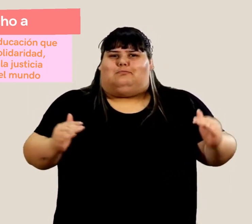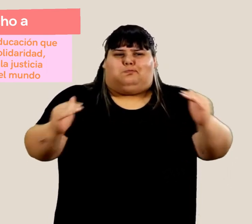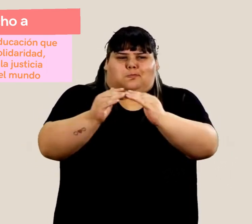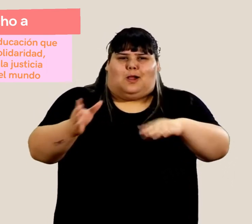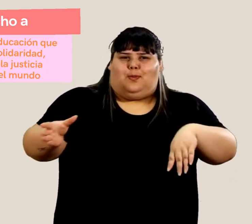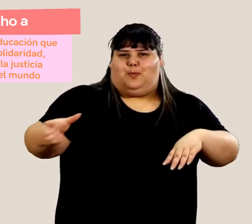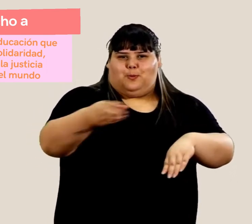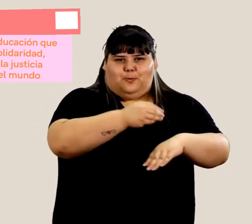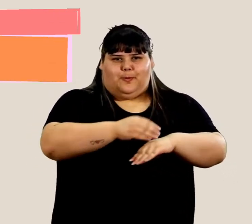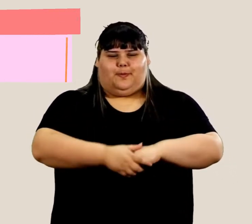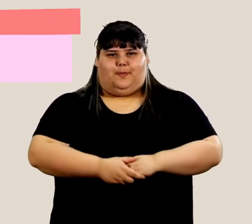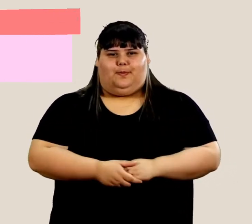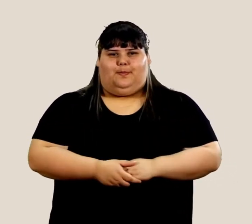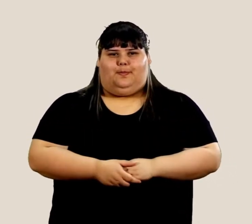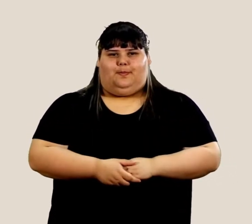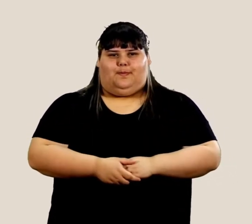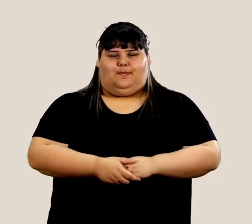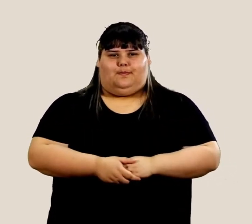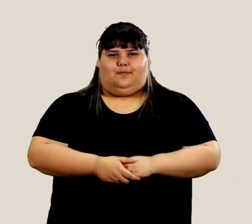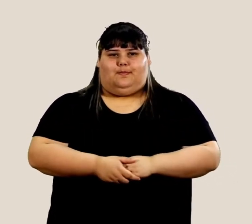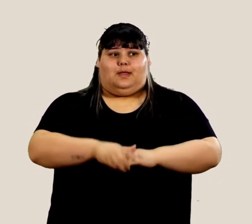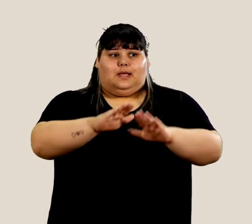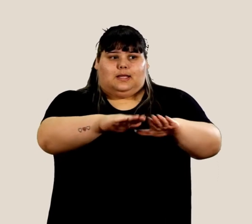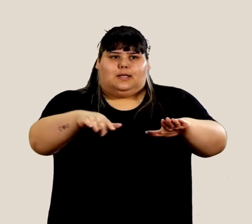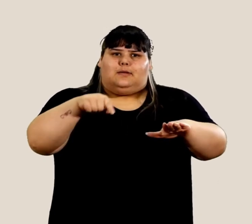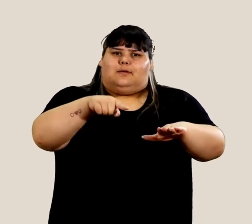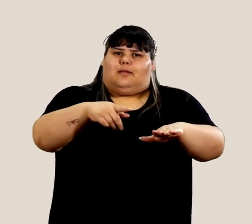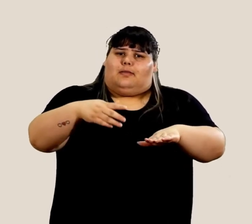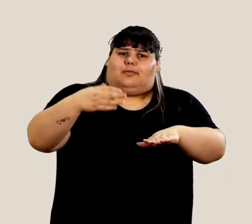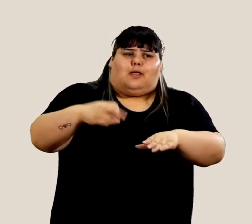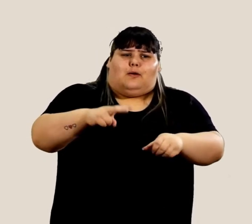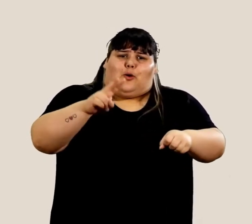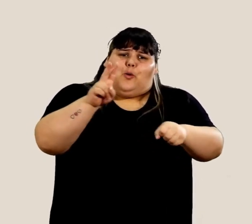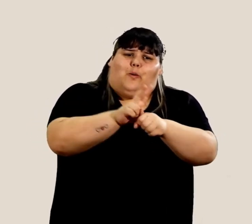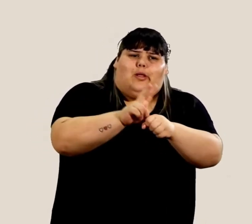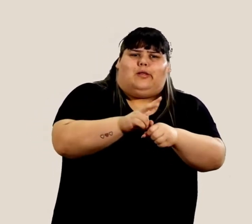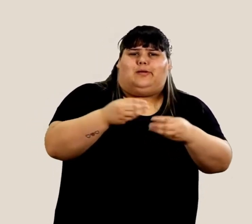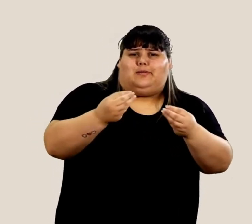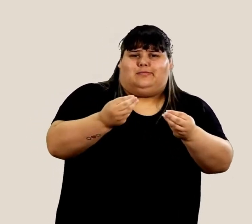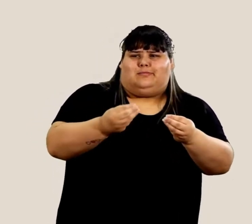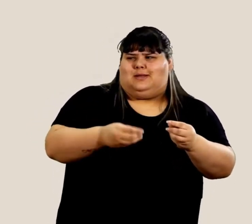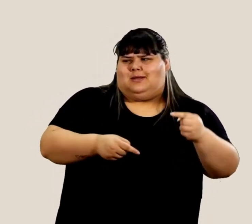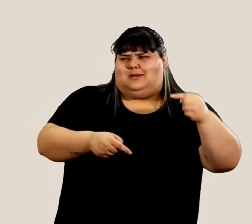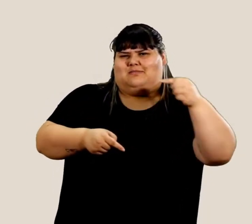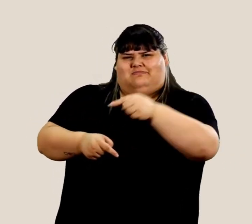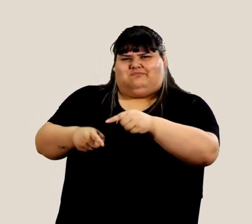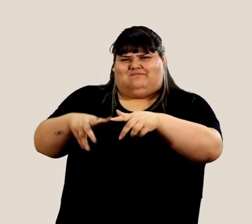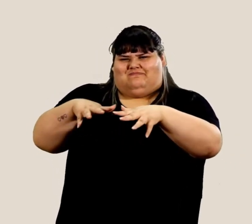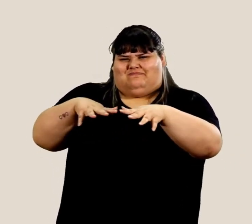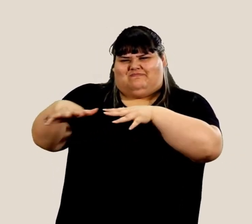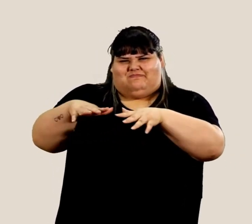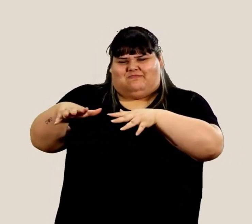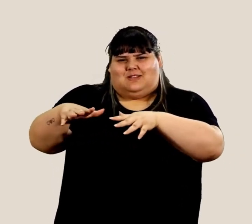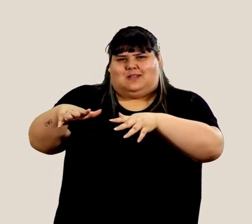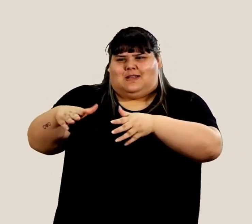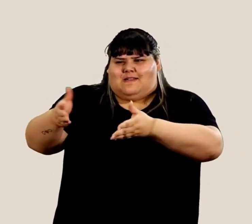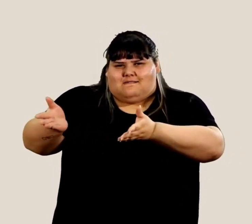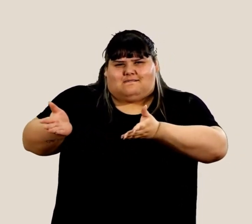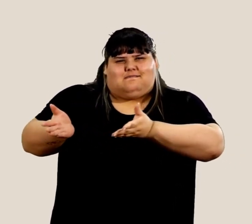todo el mundo. El niño debe ser protegido contra las prácticas que puedan fomentar